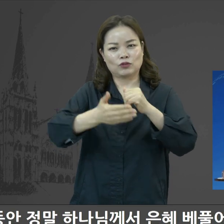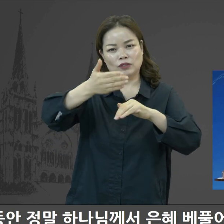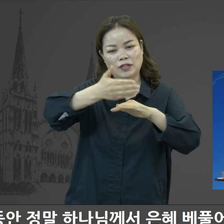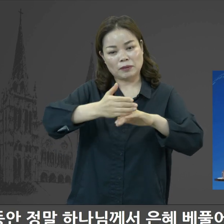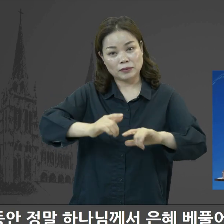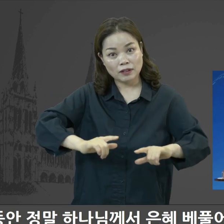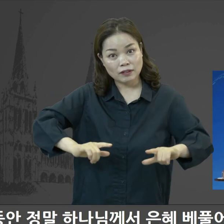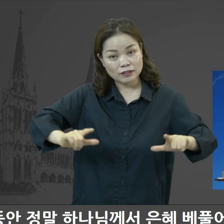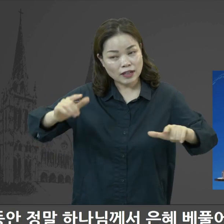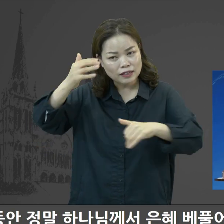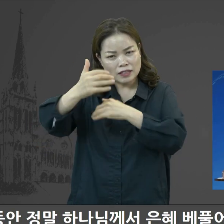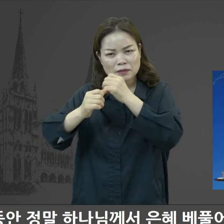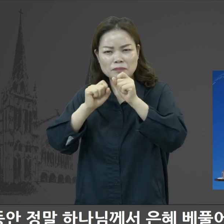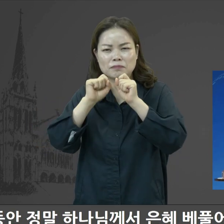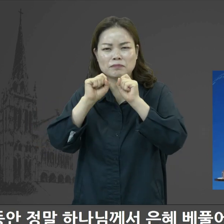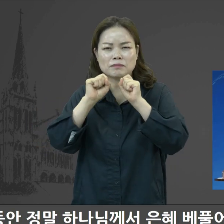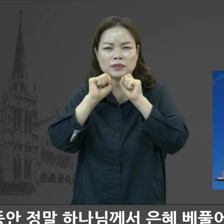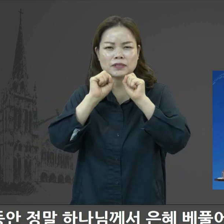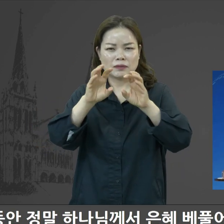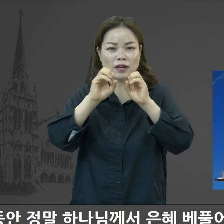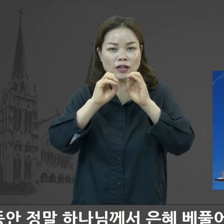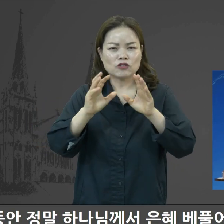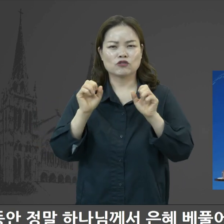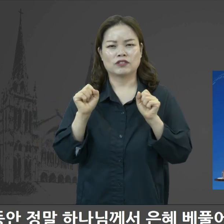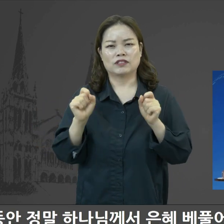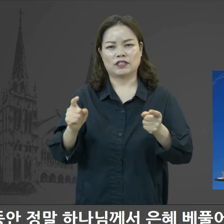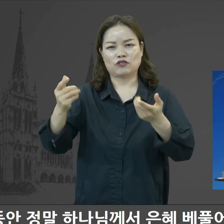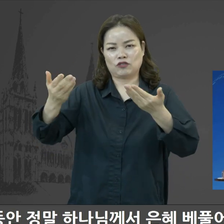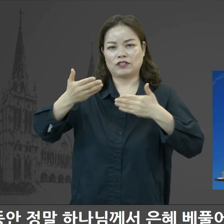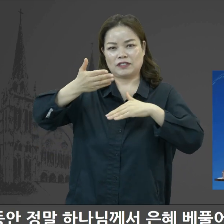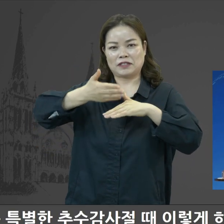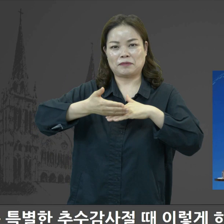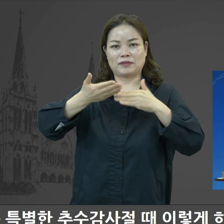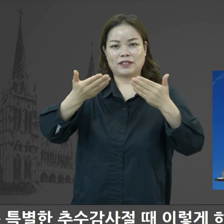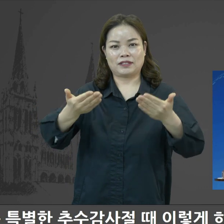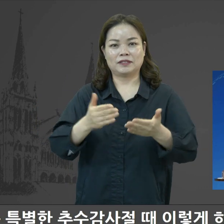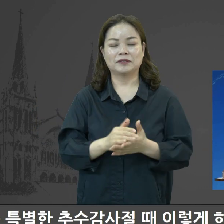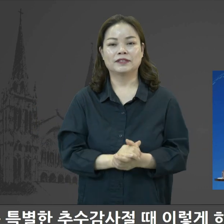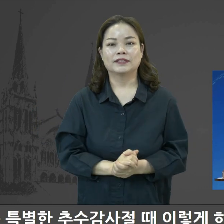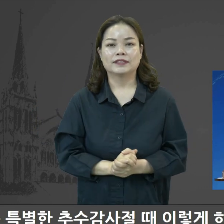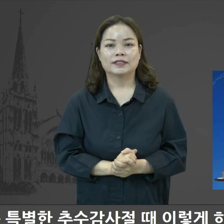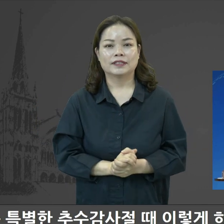때 이렇게 하나님의 말씀을 또 이렇게 증거할 수 있게 해주셔서 너무 감사합니다.